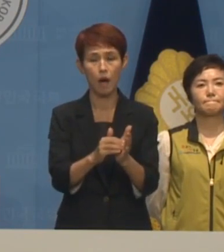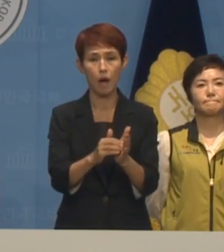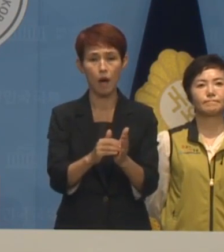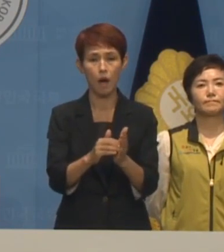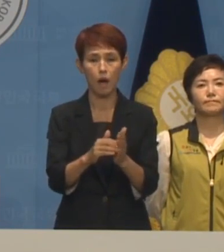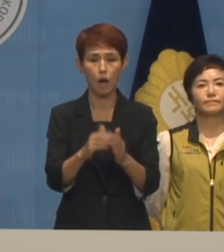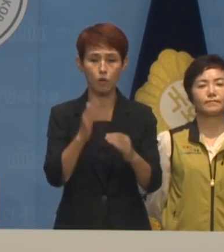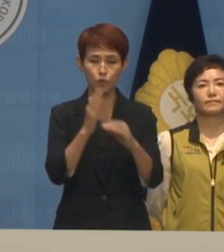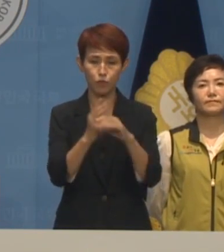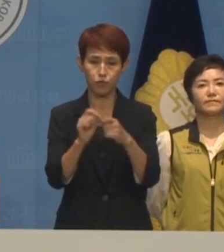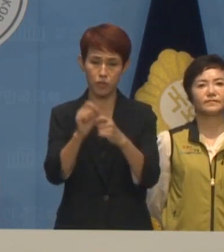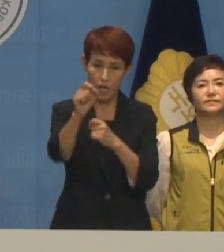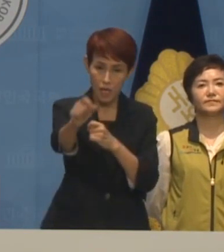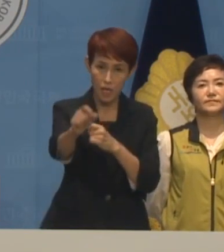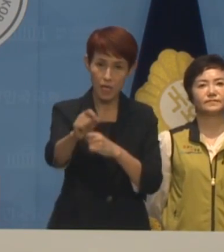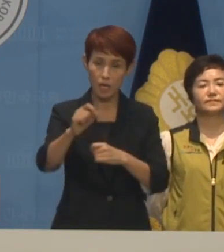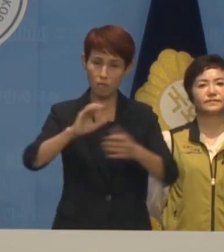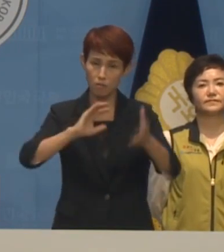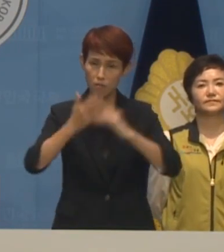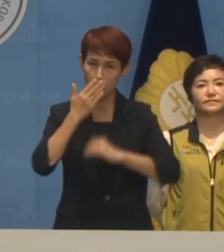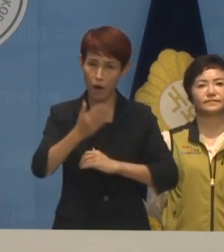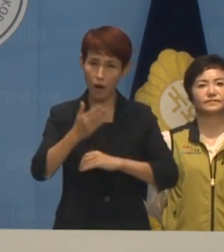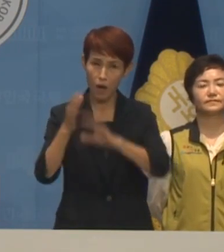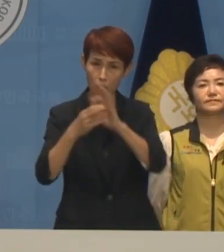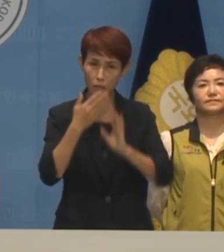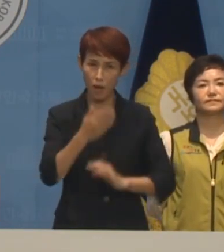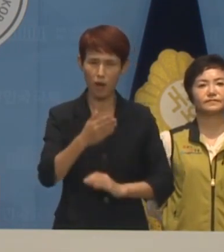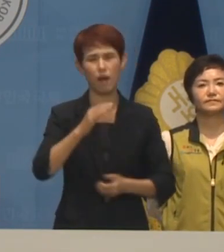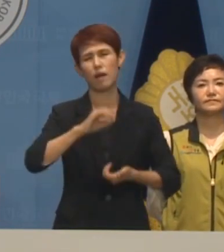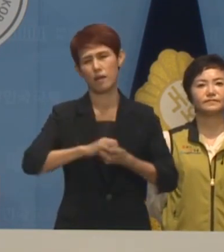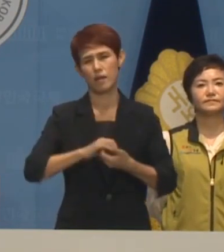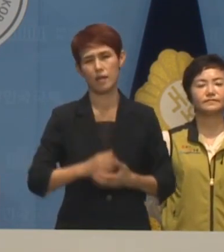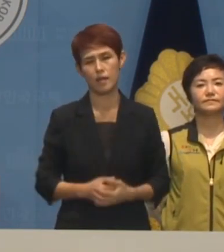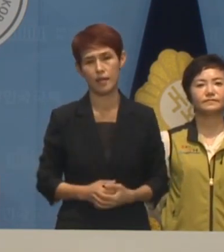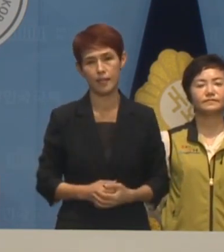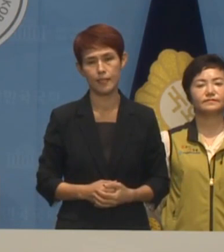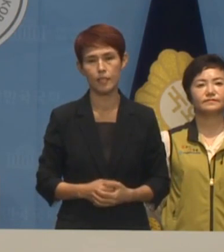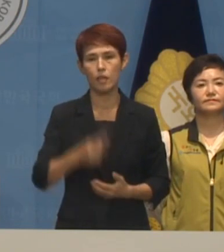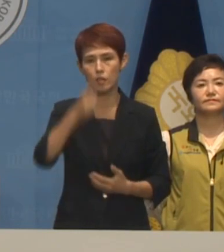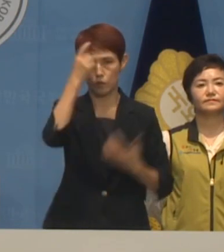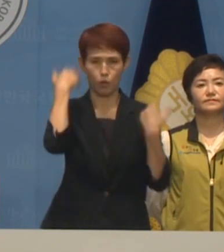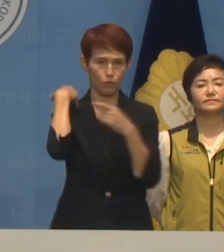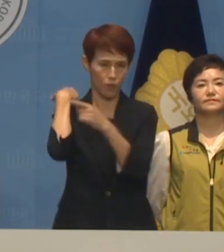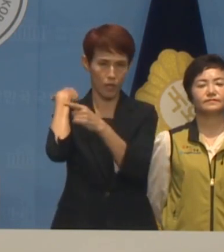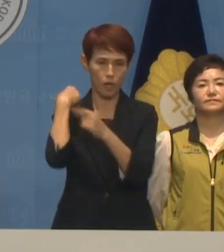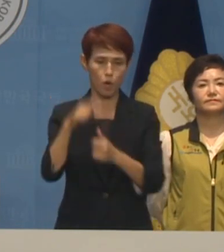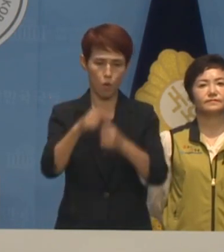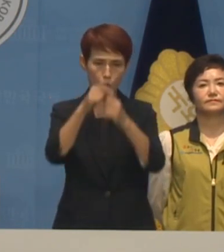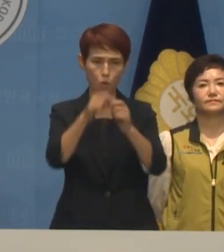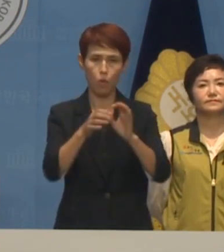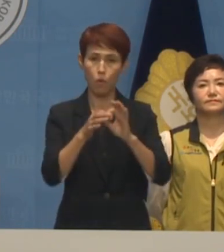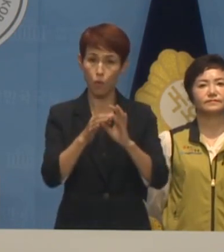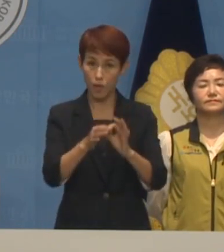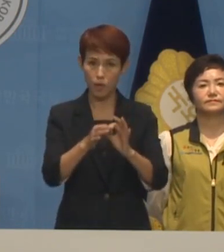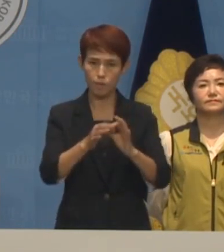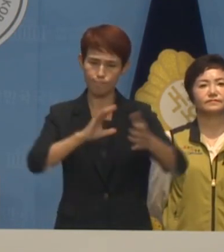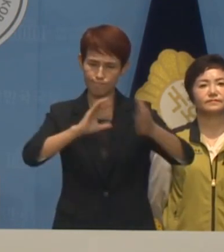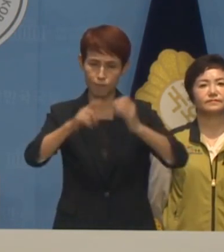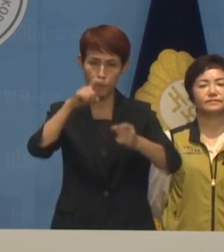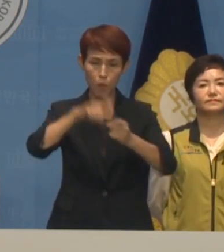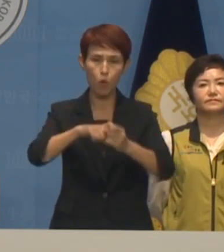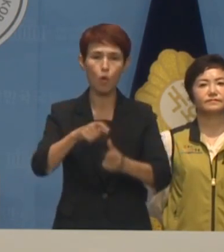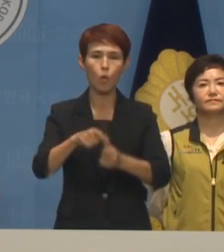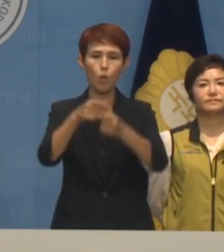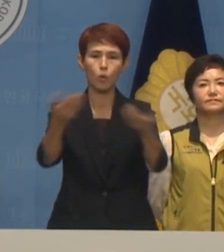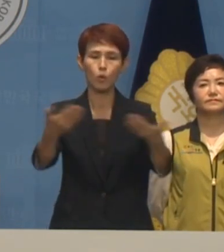및 제도 개선의 틀로 역할하기에는 한계가 있습니다. 이에 국가가 고용에 관한 주요 사항을 심의하기 위해